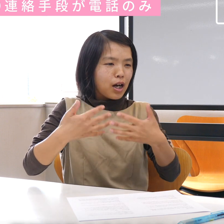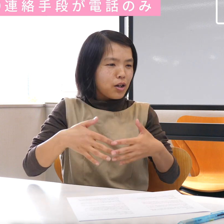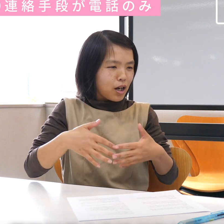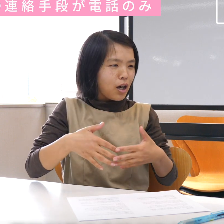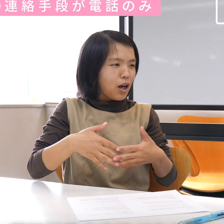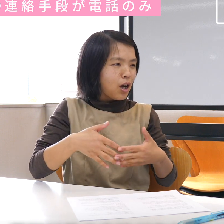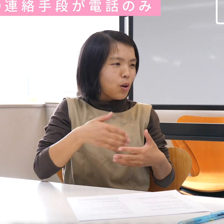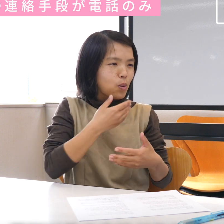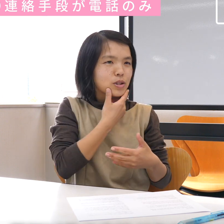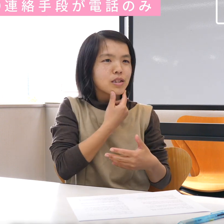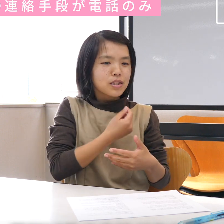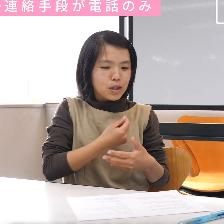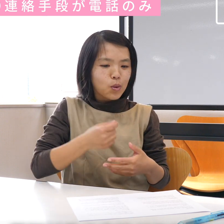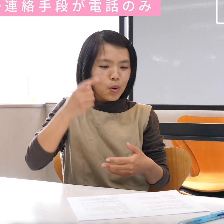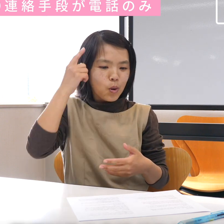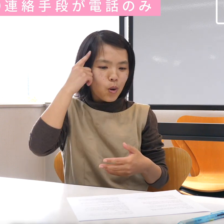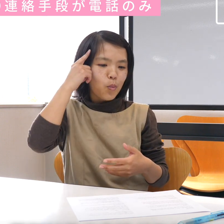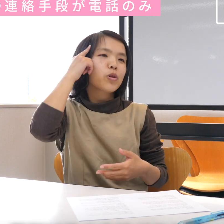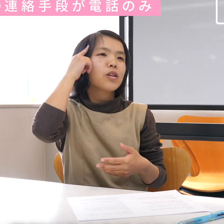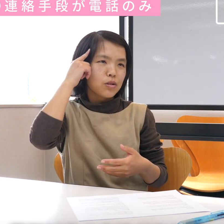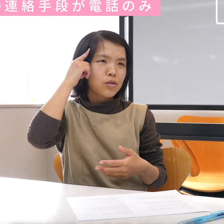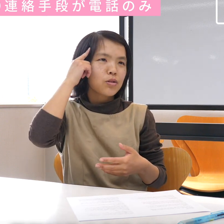が欲しいなと思って、